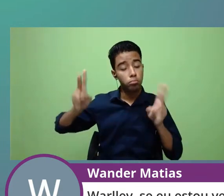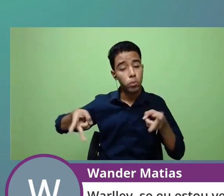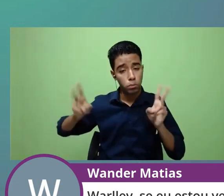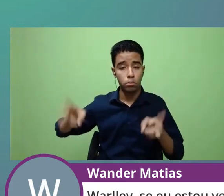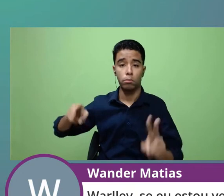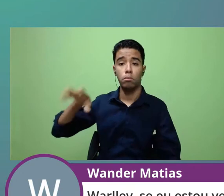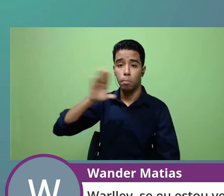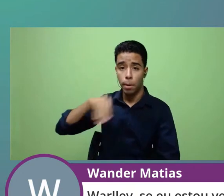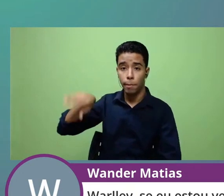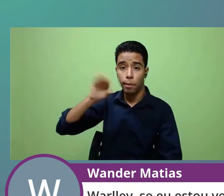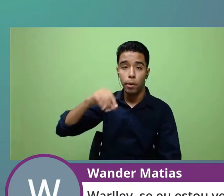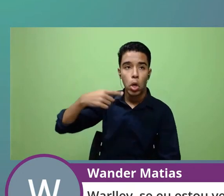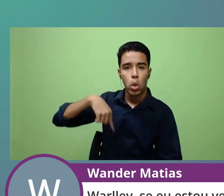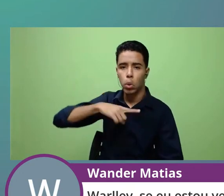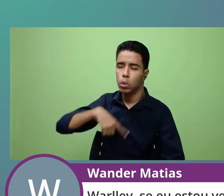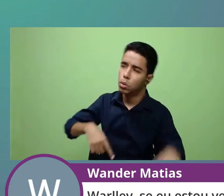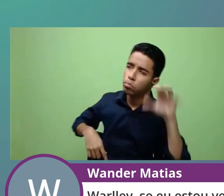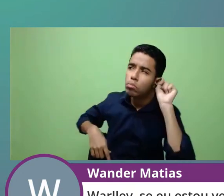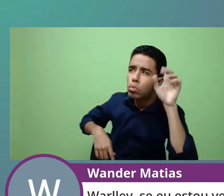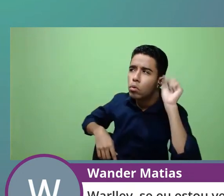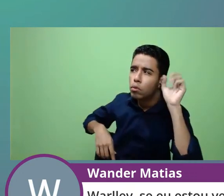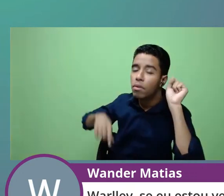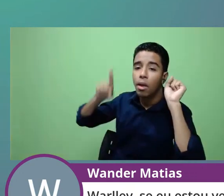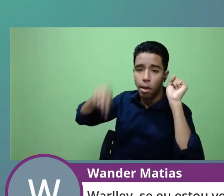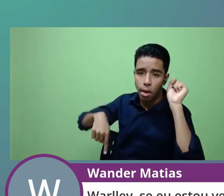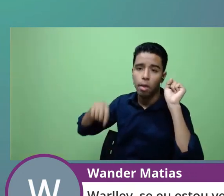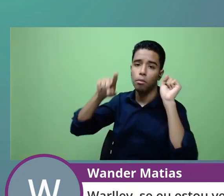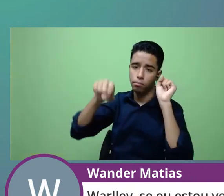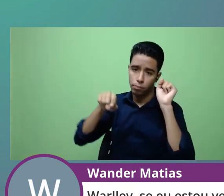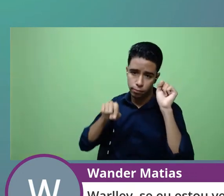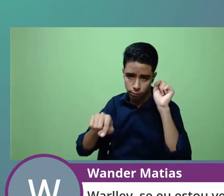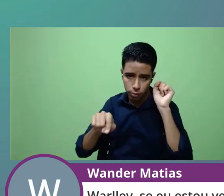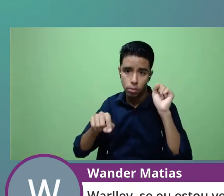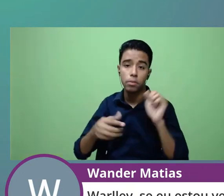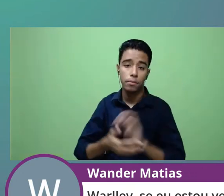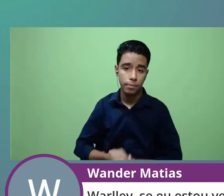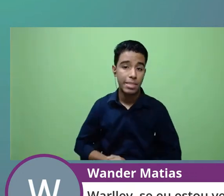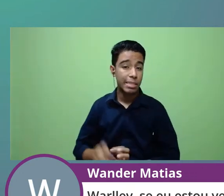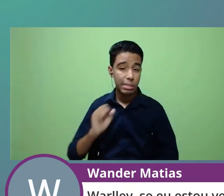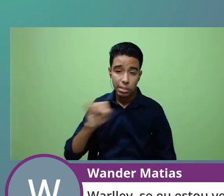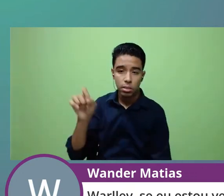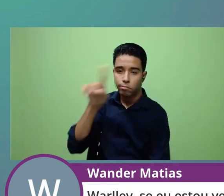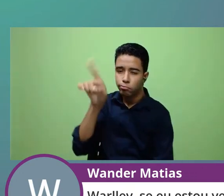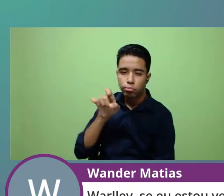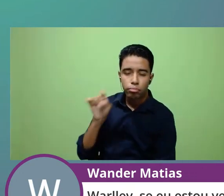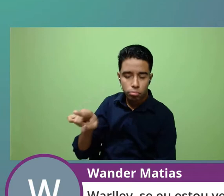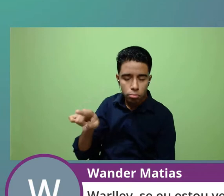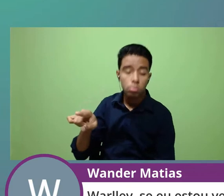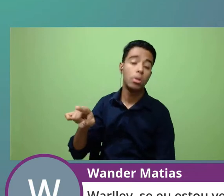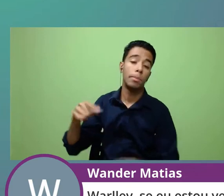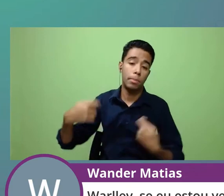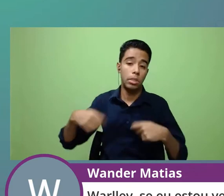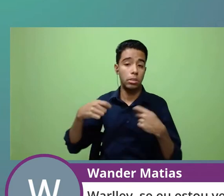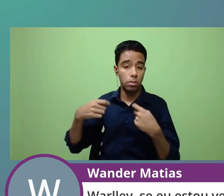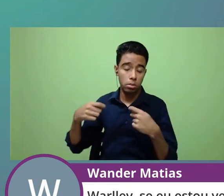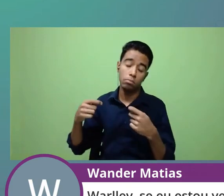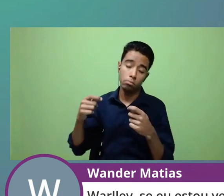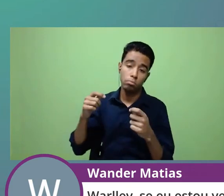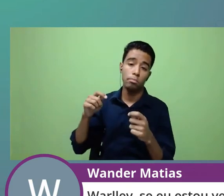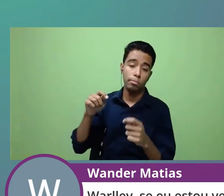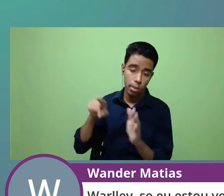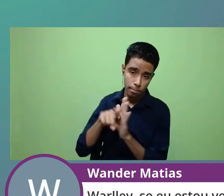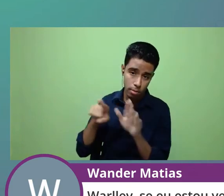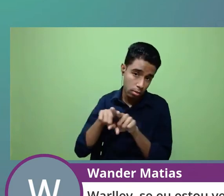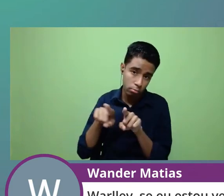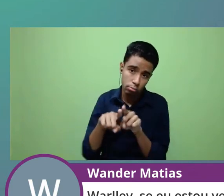uma frase interrogativa. As frases que são, essas frases que são mais incisivas,